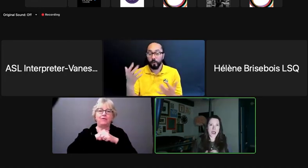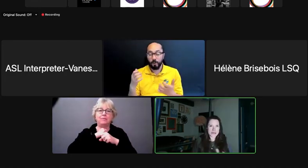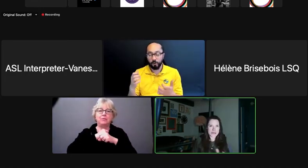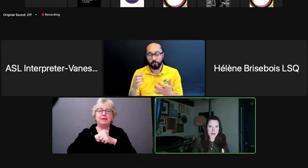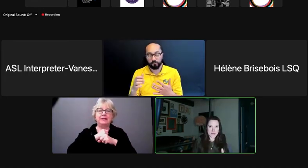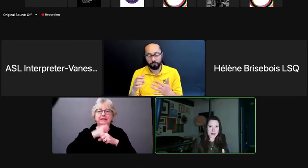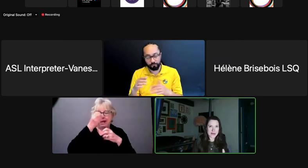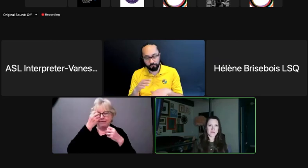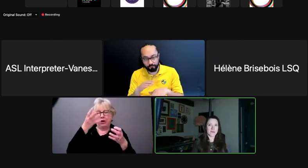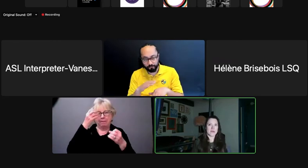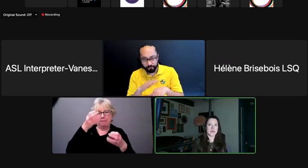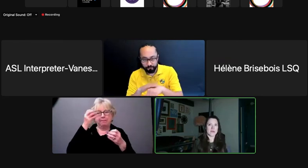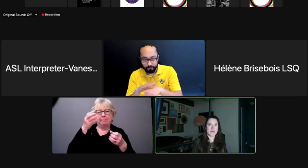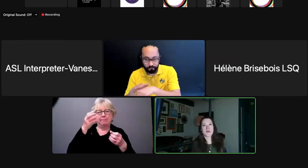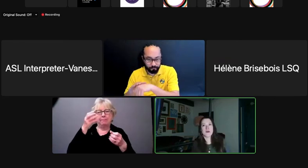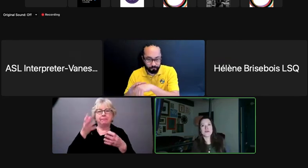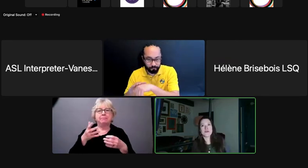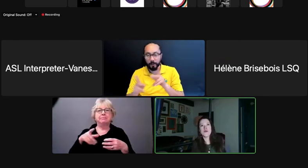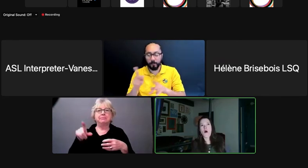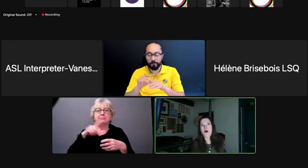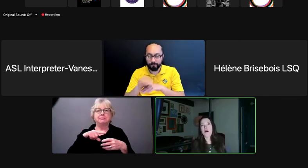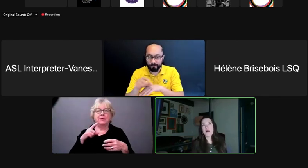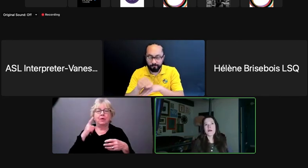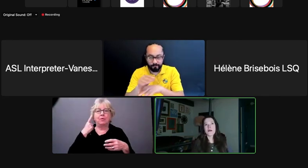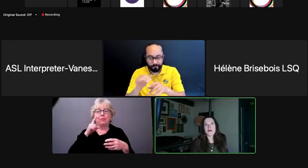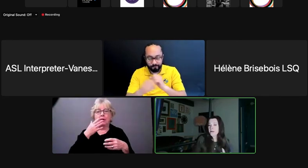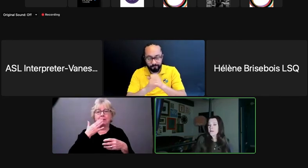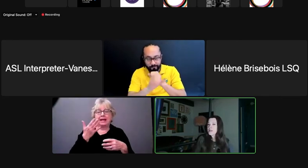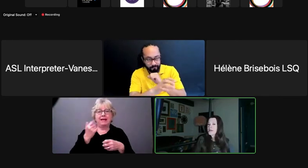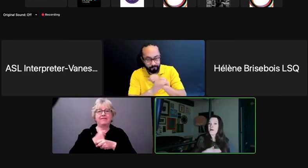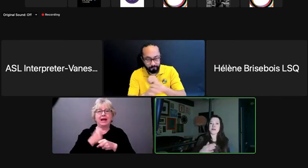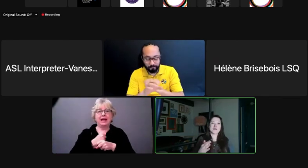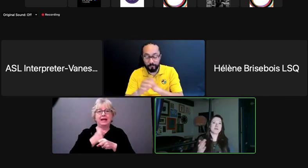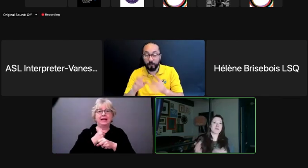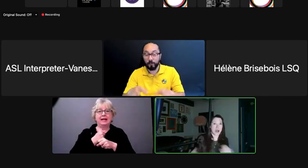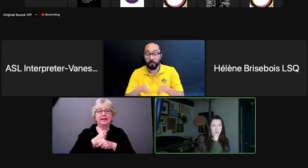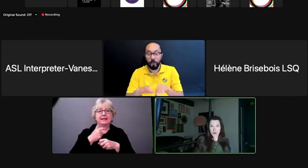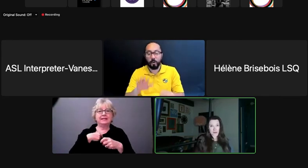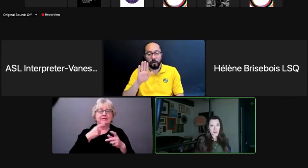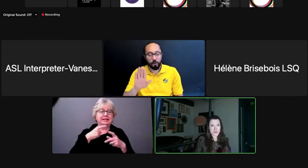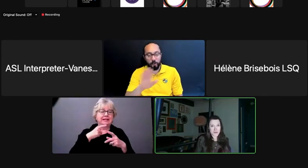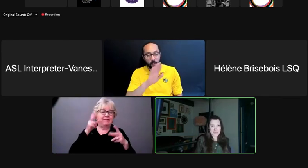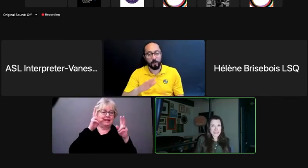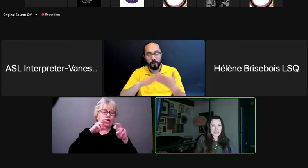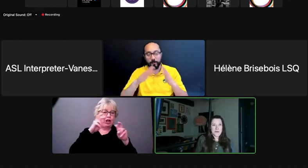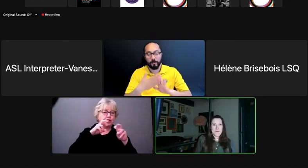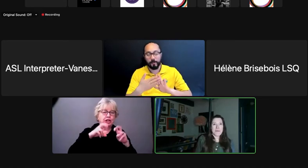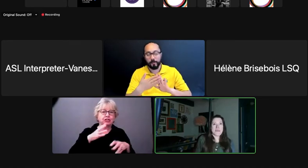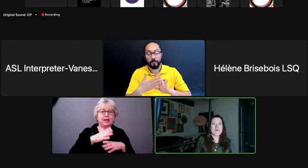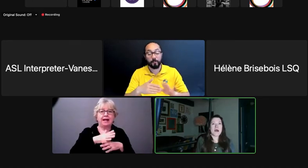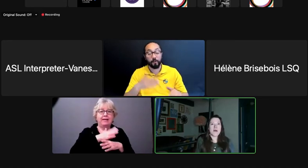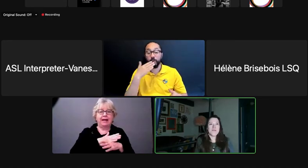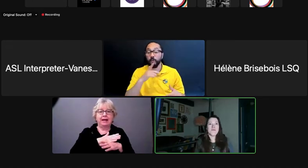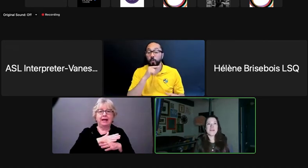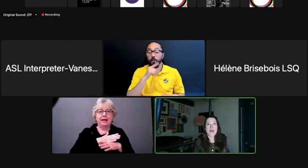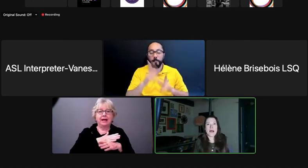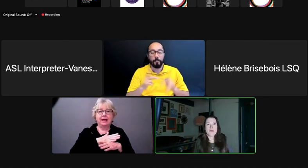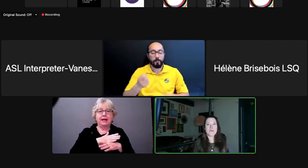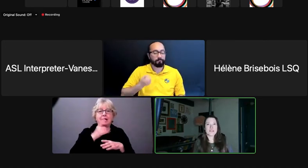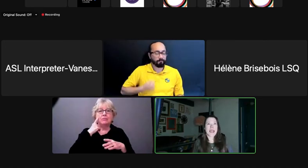et pour bien le publiciser d'avoir fait les recherches nécessaires quant à la